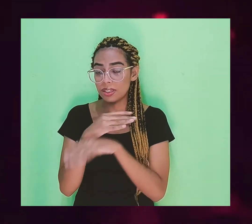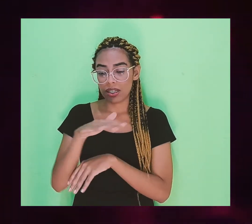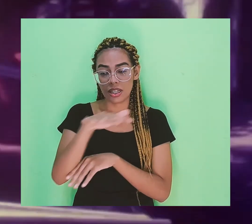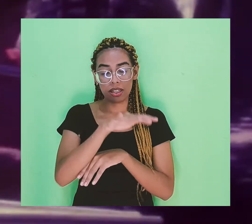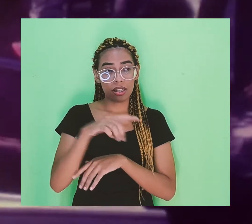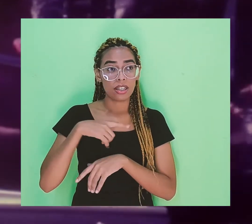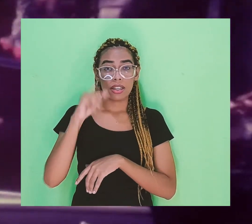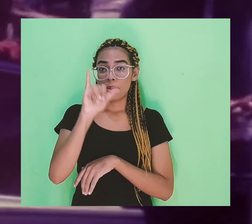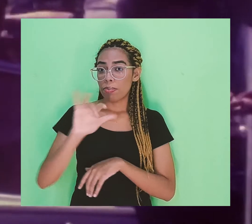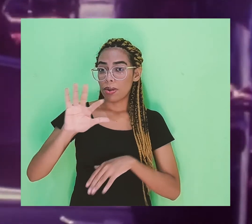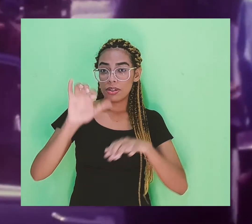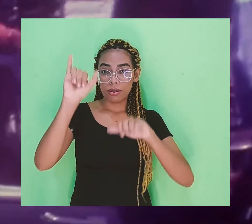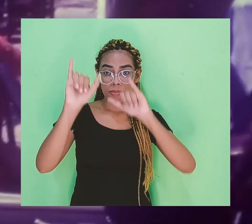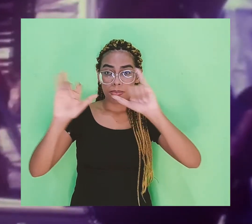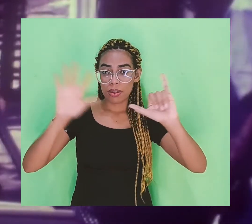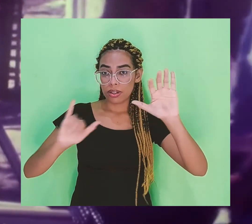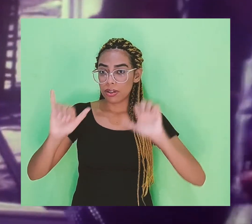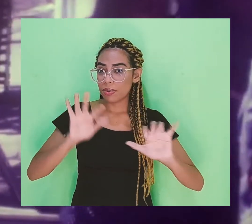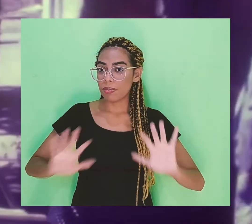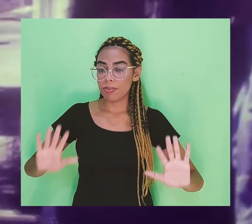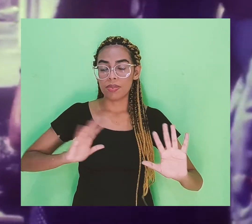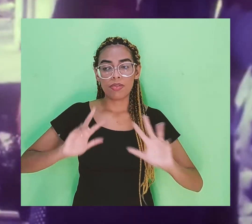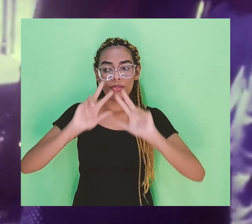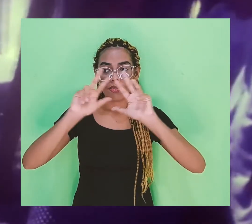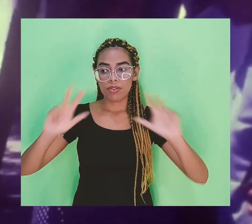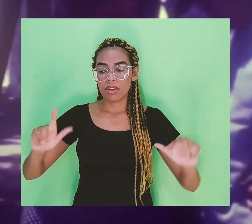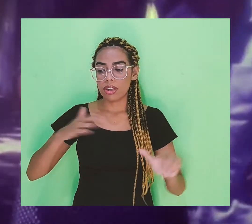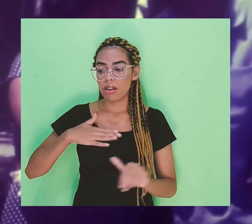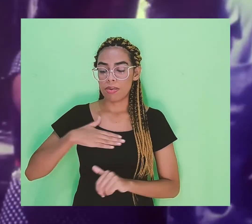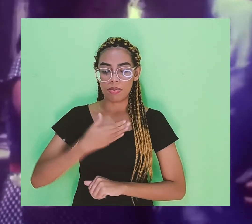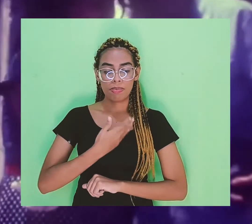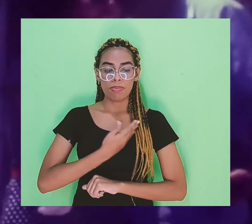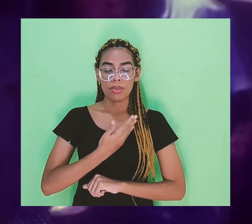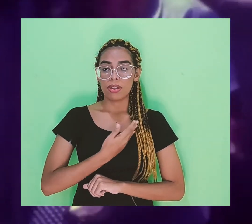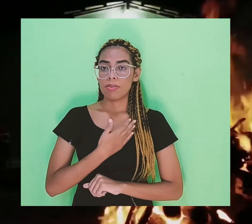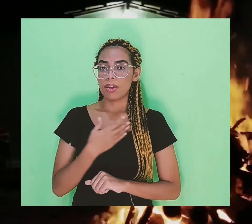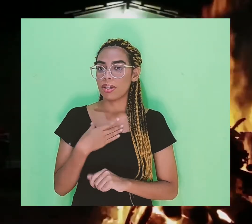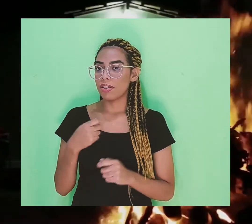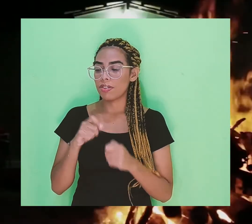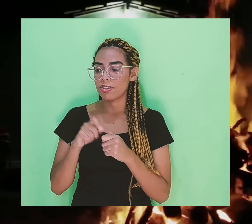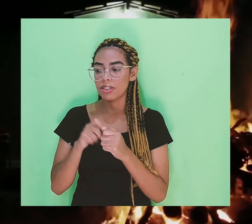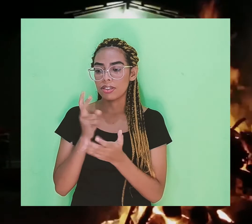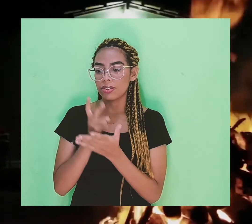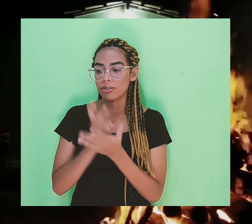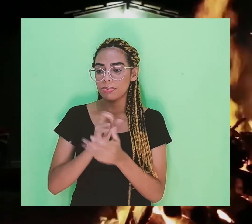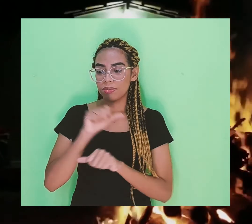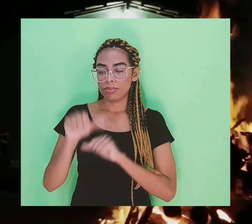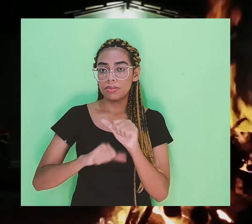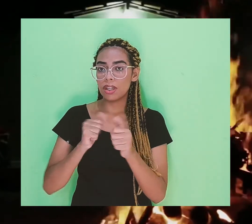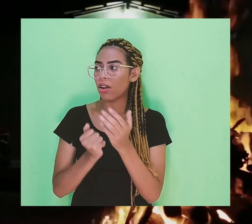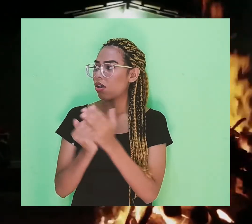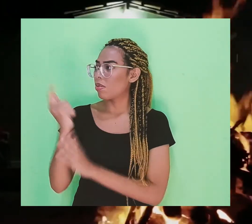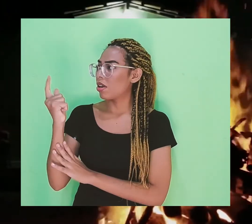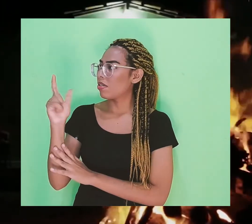diversas fotografias. Fotografias aleatórias. E uma amiga minha, ela tinha mania de ir no centro trocar livro e ela sempre comprava uma